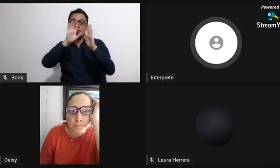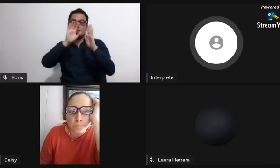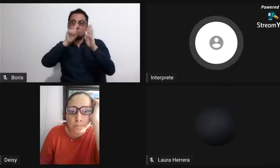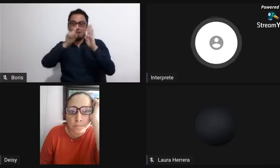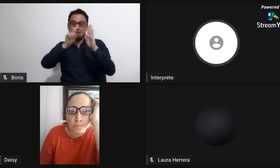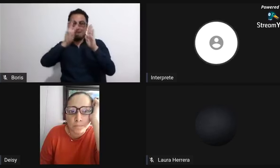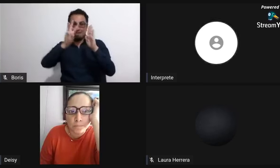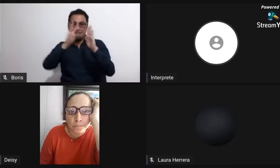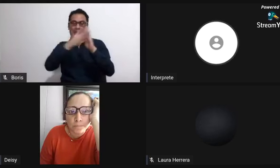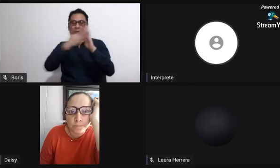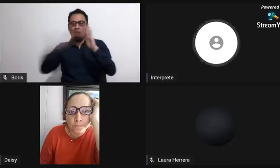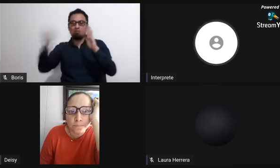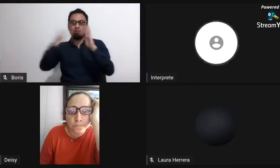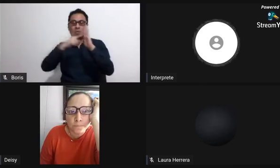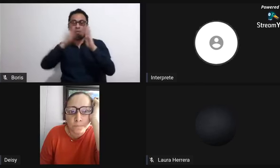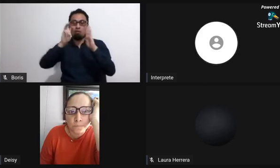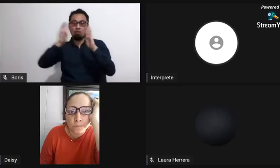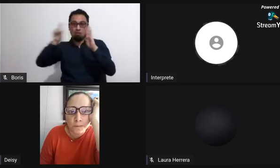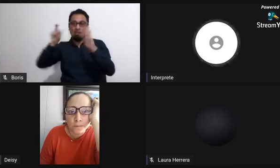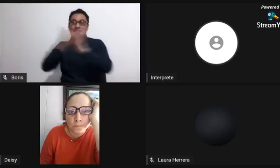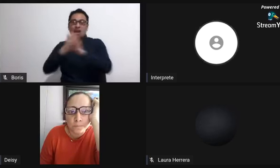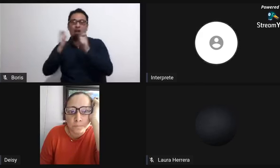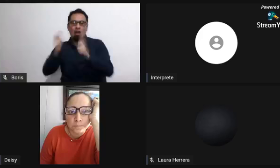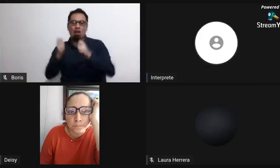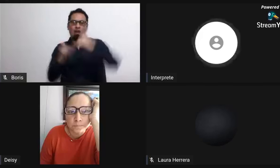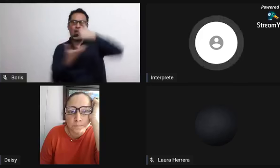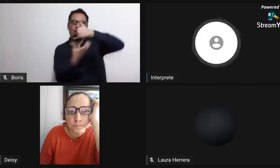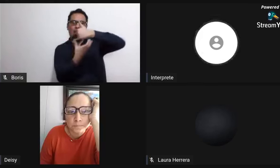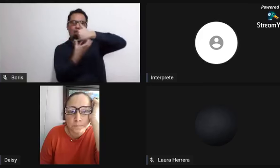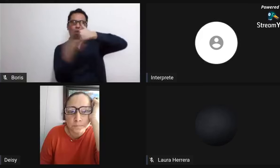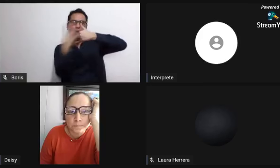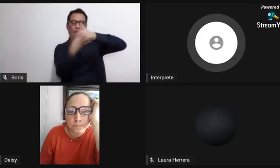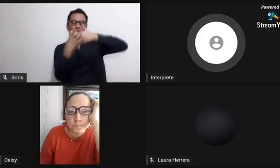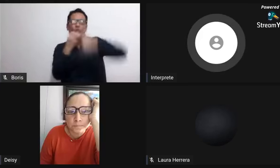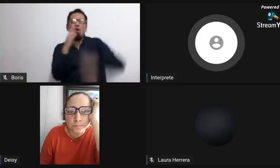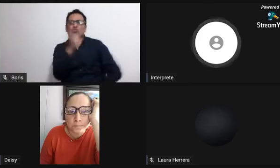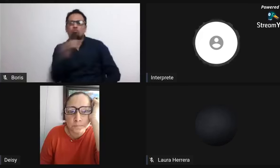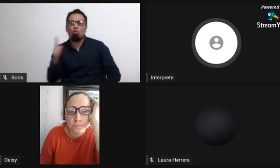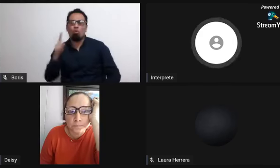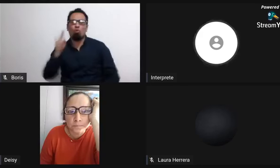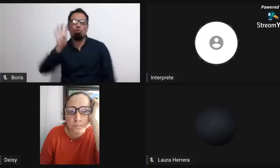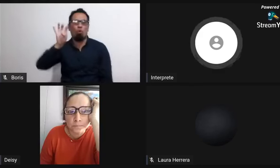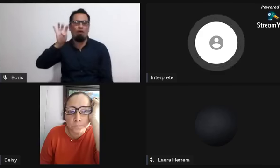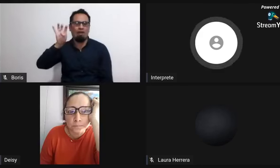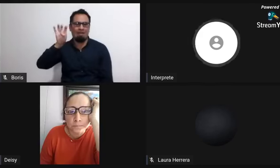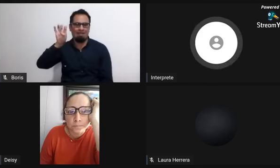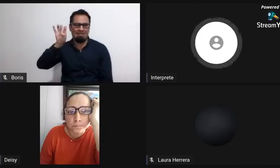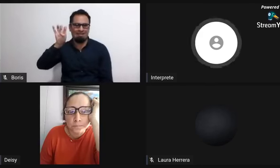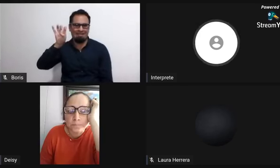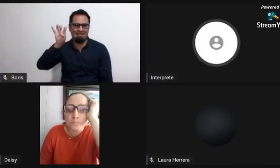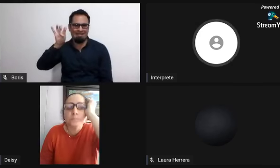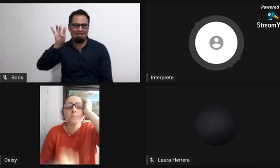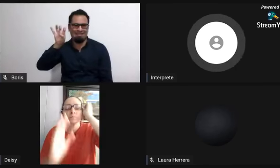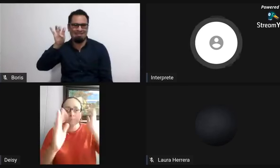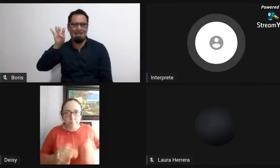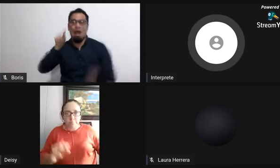8, específicamente en donde existían 8 constituciones, para el año 1800 ya